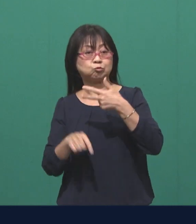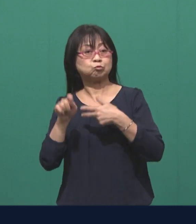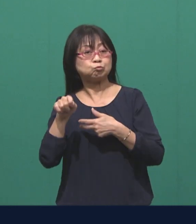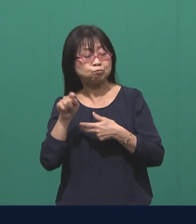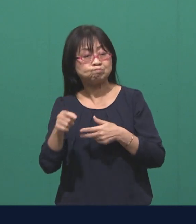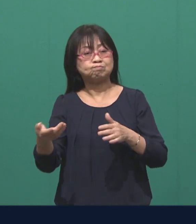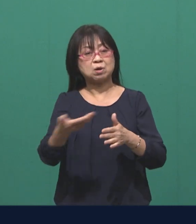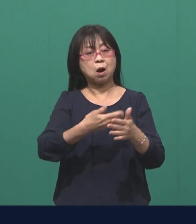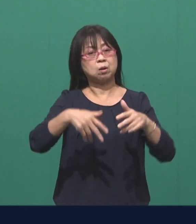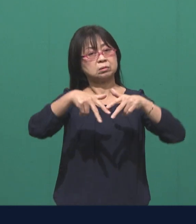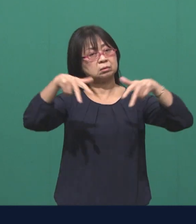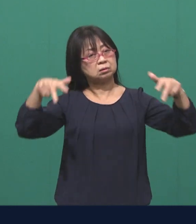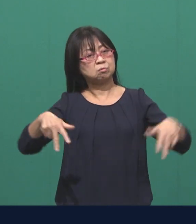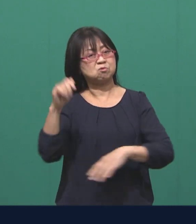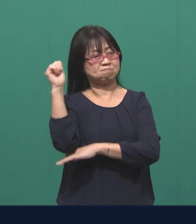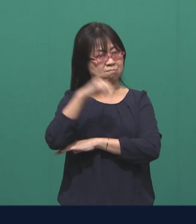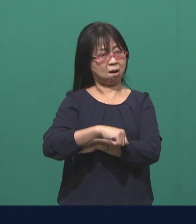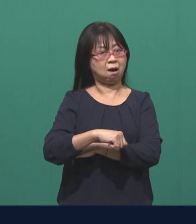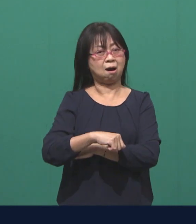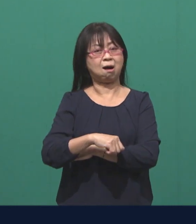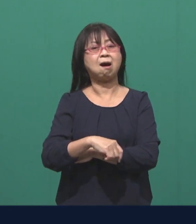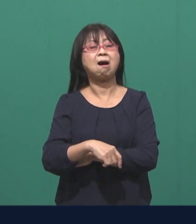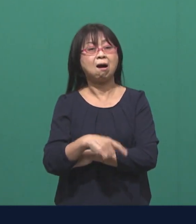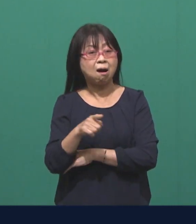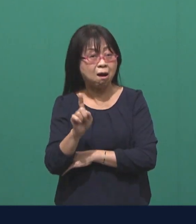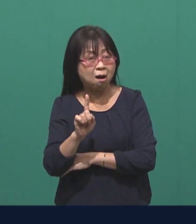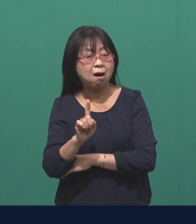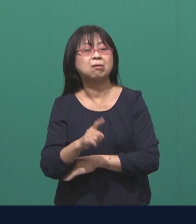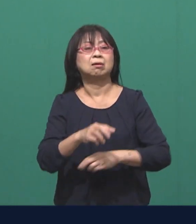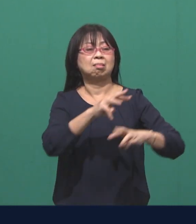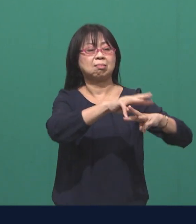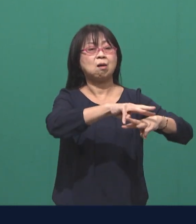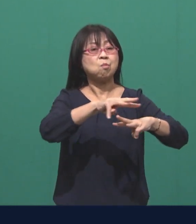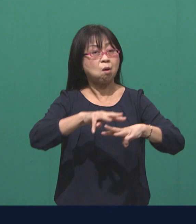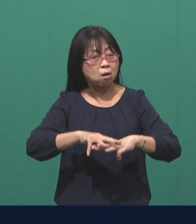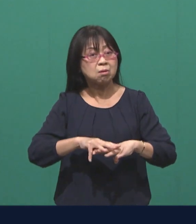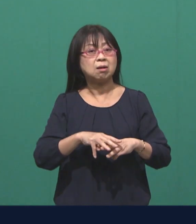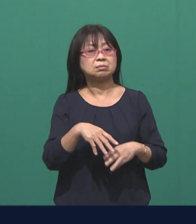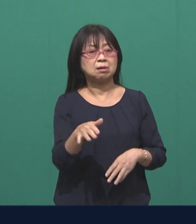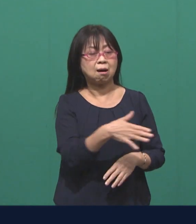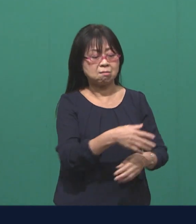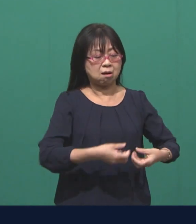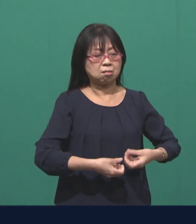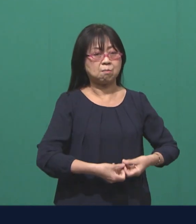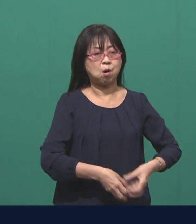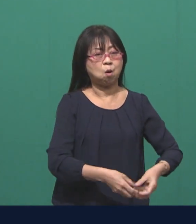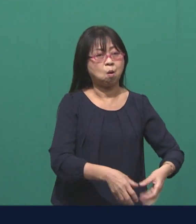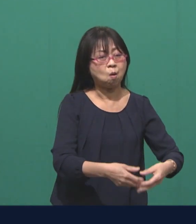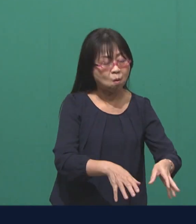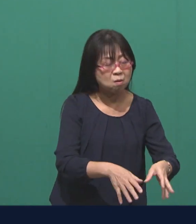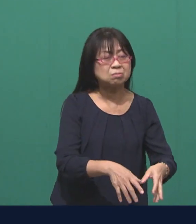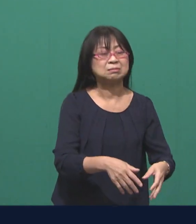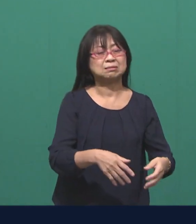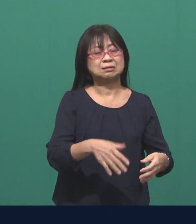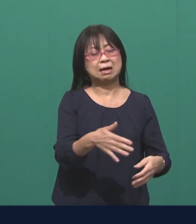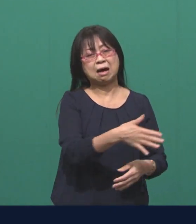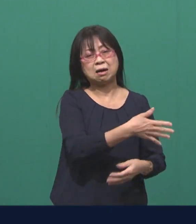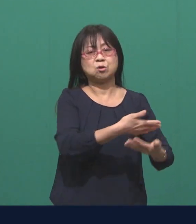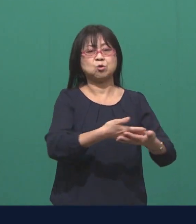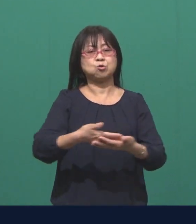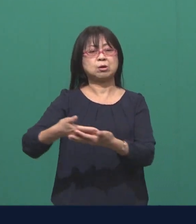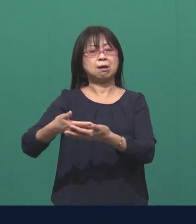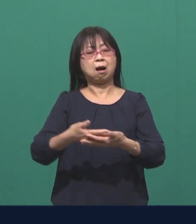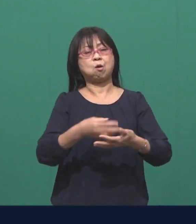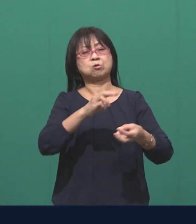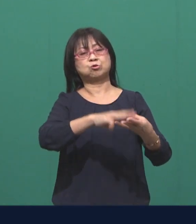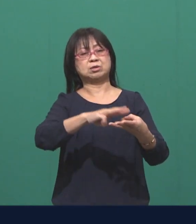去年7月にこの世界農業遺産に認定された琵琶湖システムは、魚が田んぼで産卵